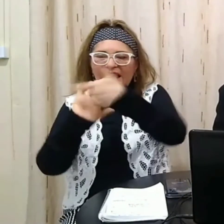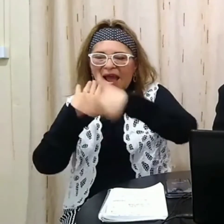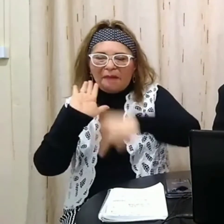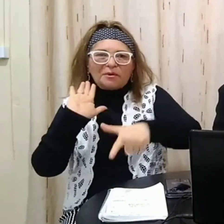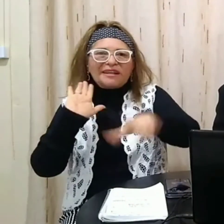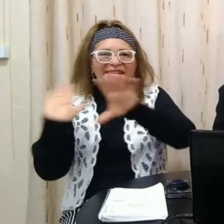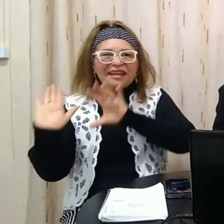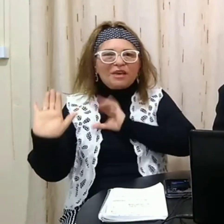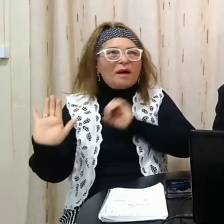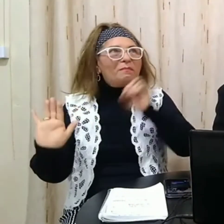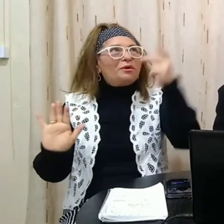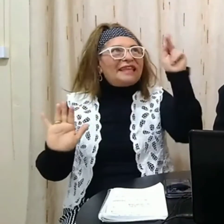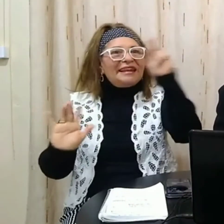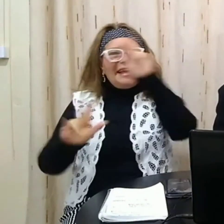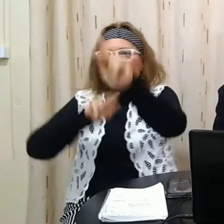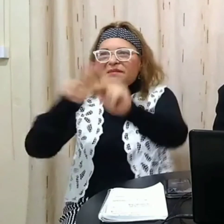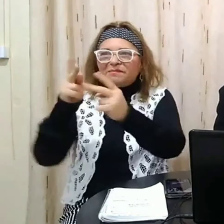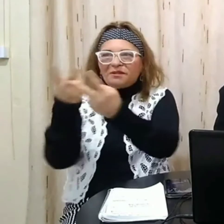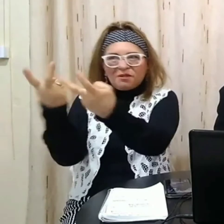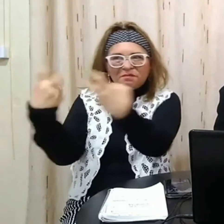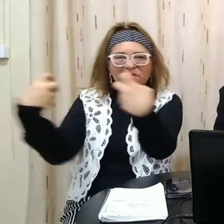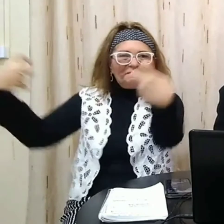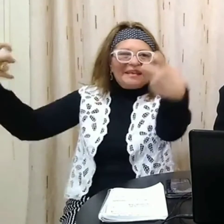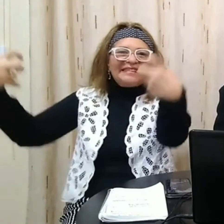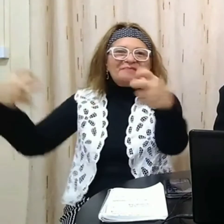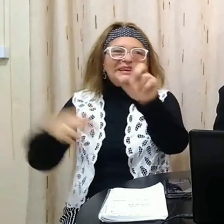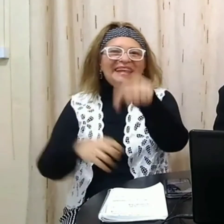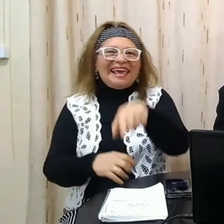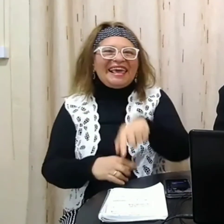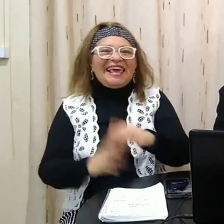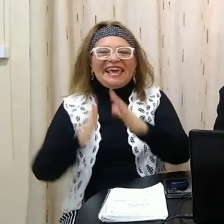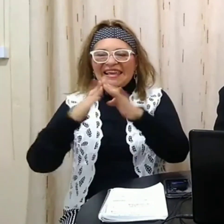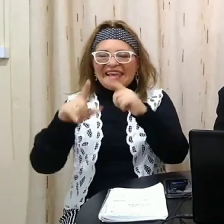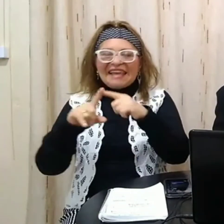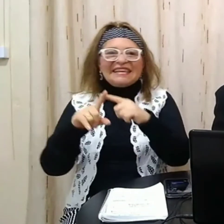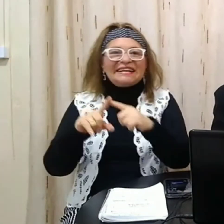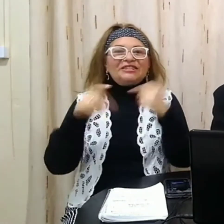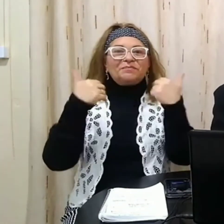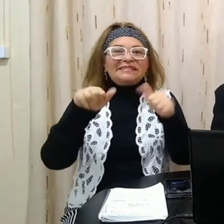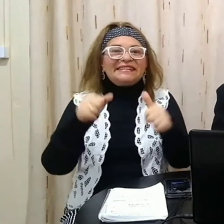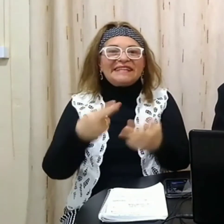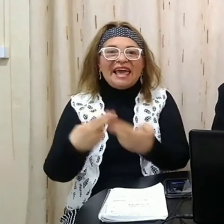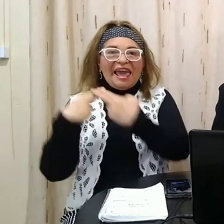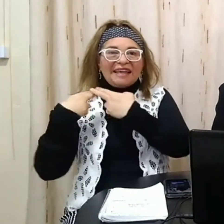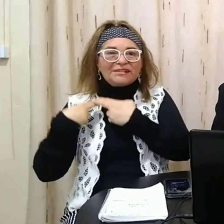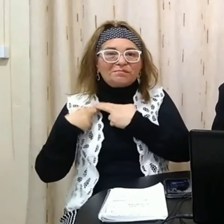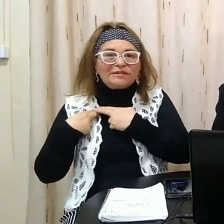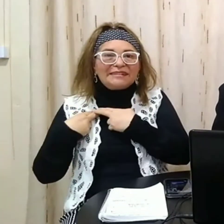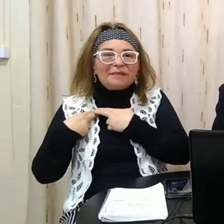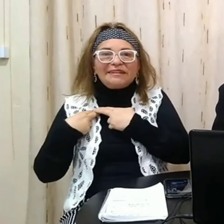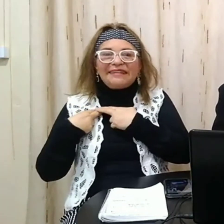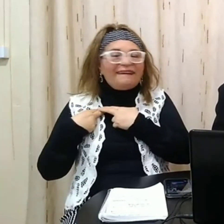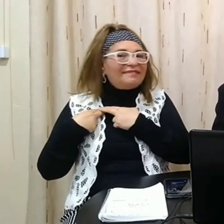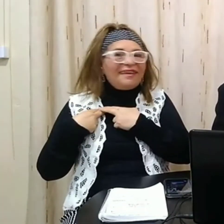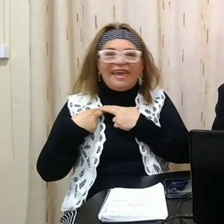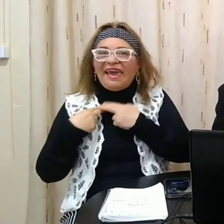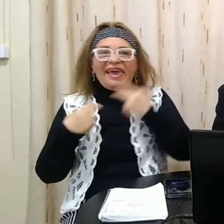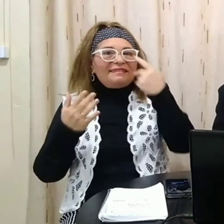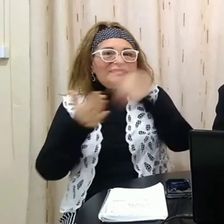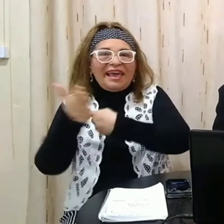E a igreja, diferente de Israel, que em algumas vezes falhou, a igreja tem mais responsabilidade de não falhar